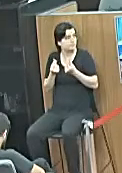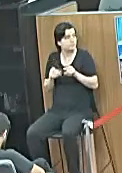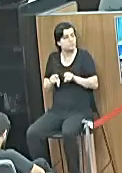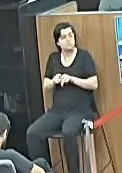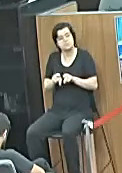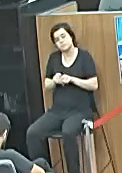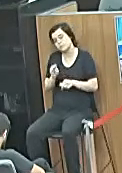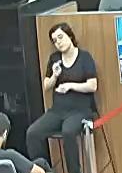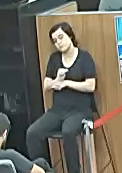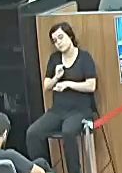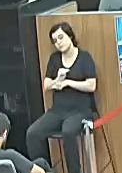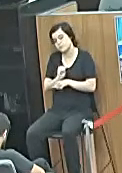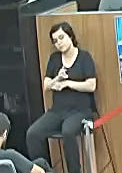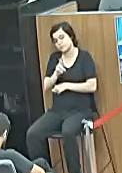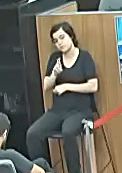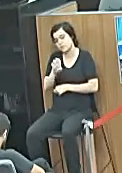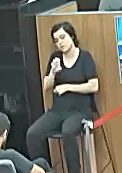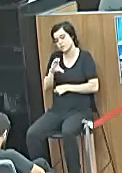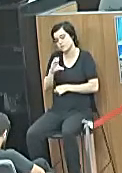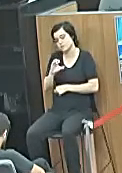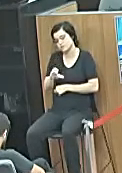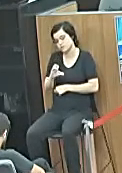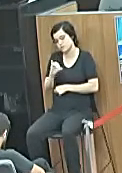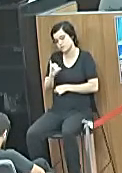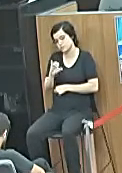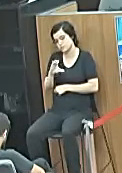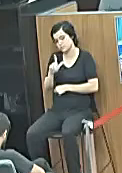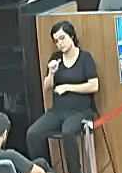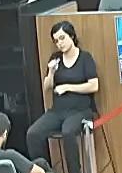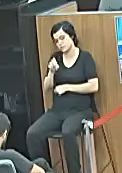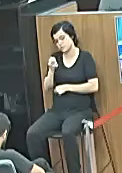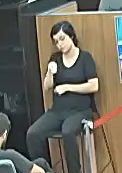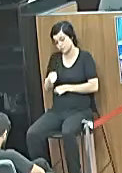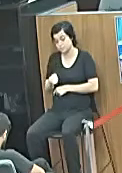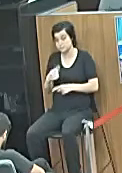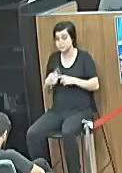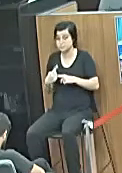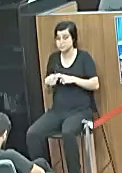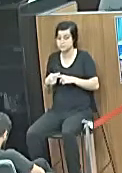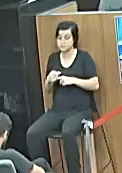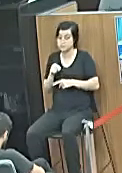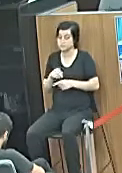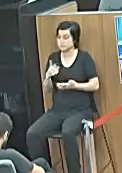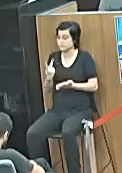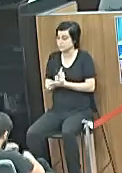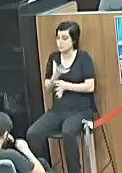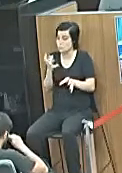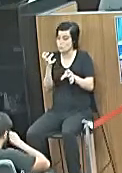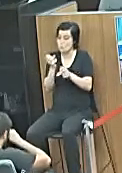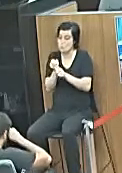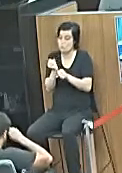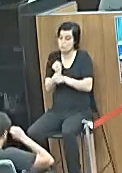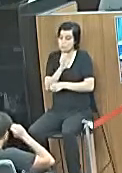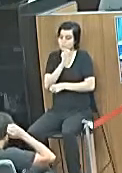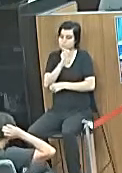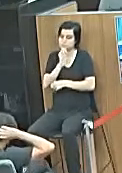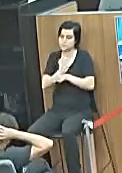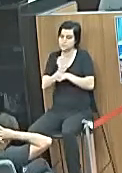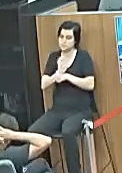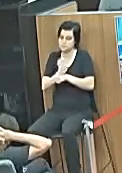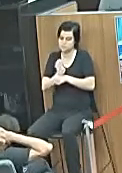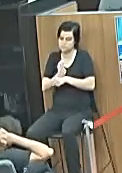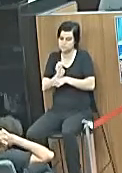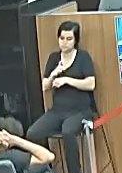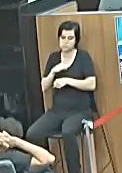programa 120 com vistas a ampliar sua cobertura uma vez que quase a totalidade de reciclagem no estado executada a via